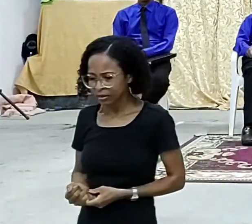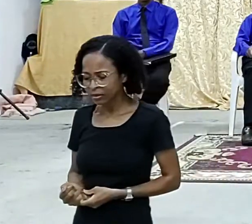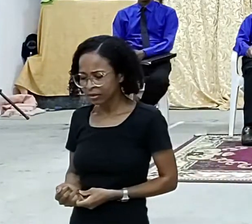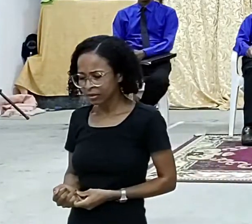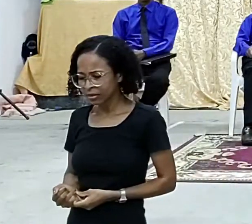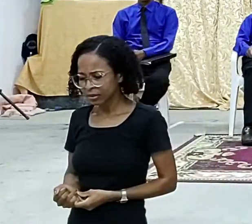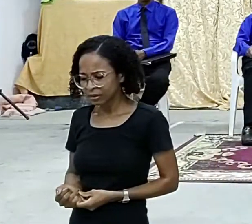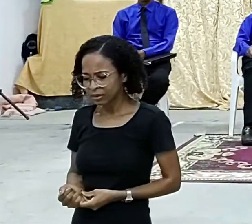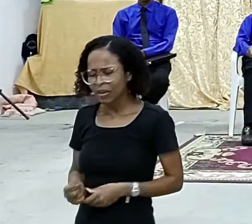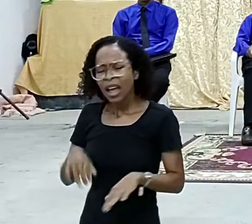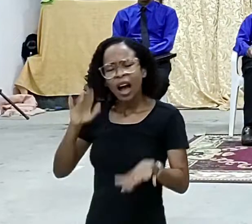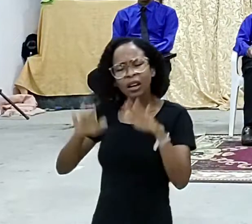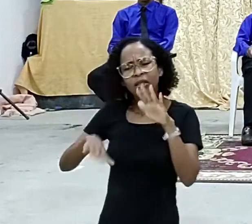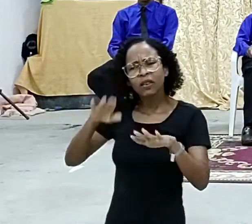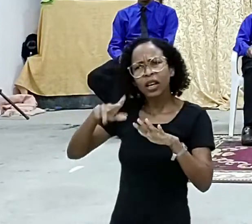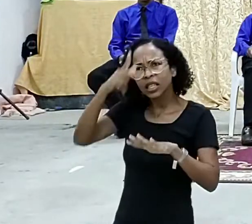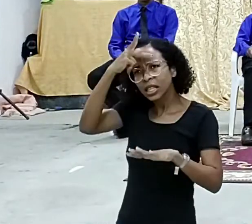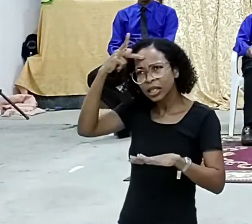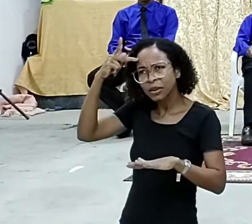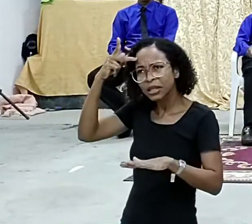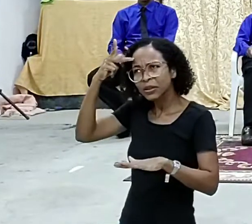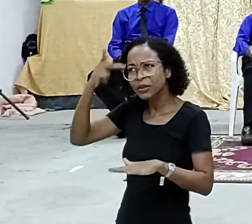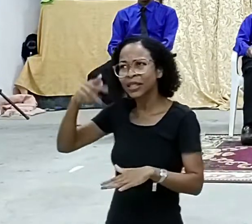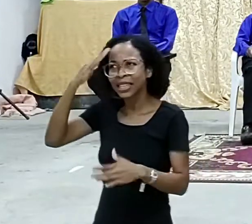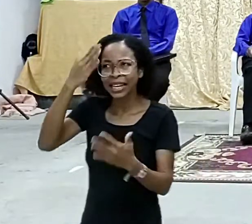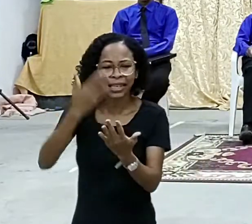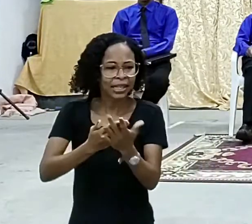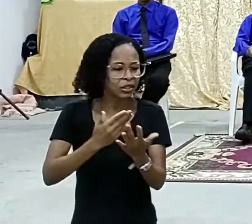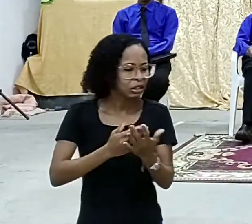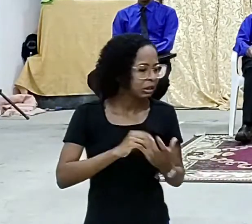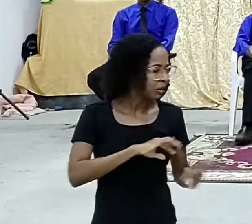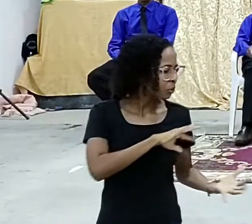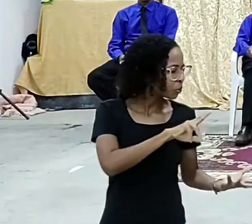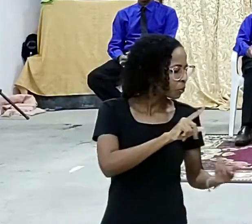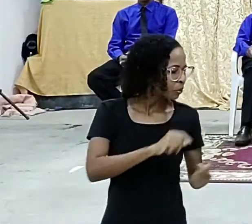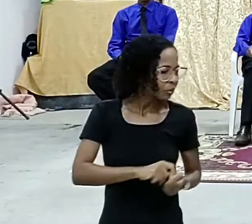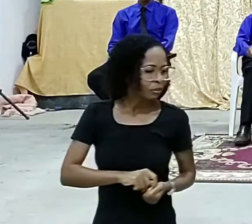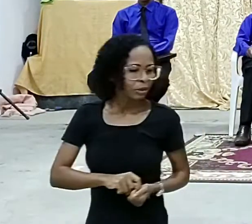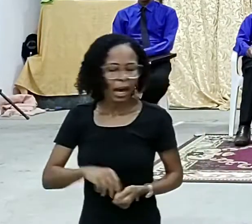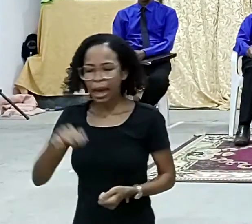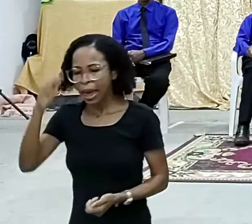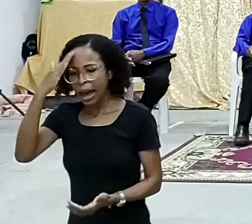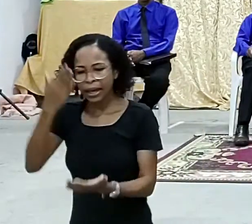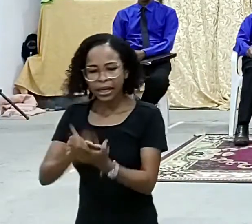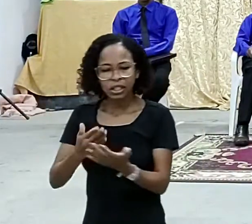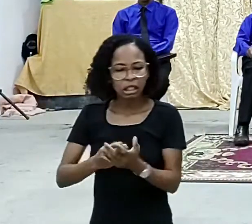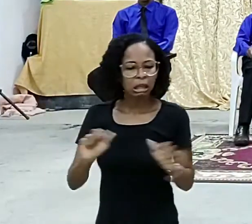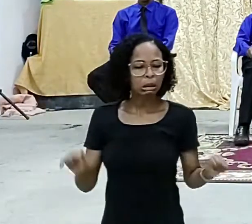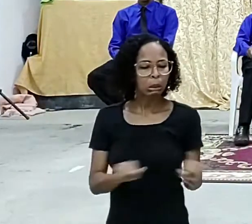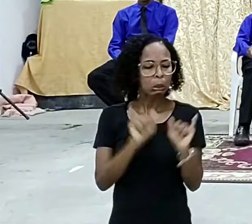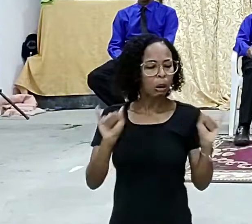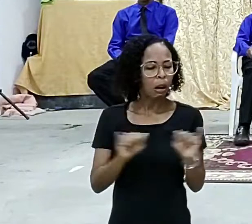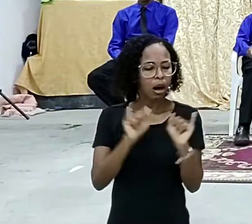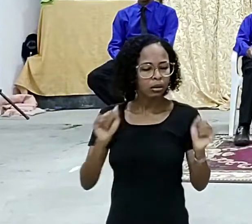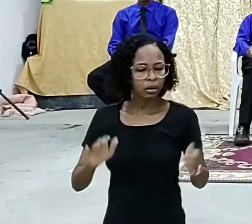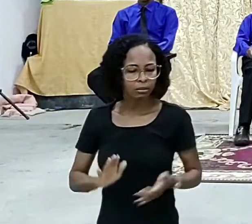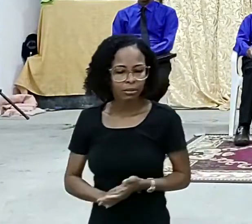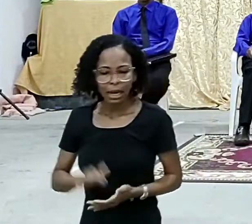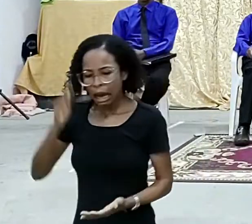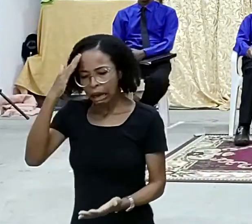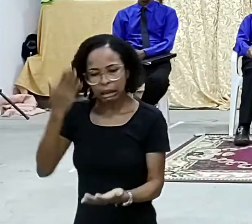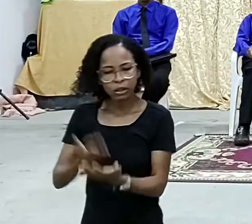a sua fé em pequenas coisas. Às vezes eu digo assim: a